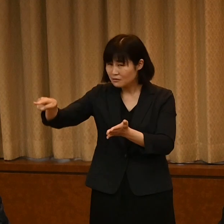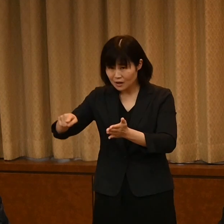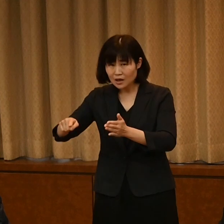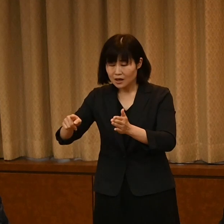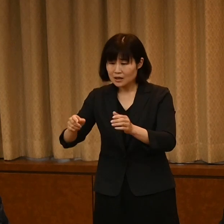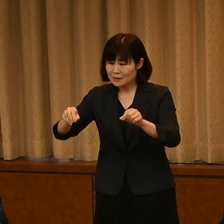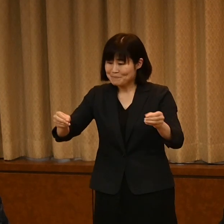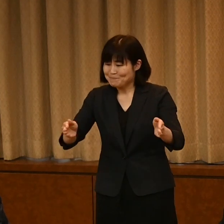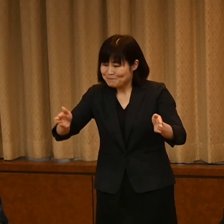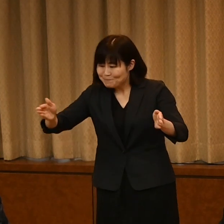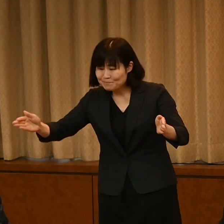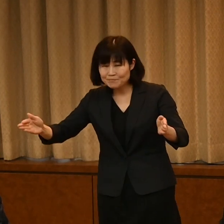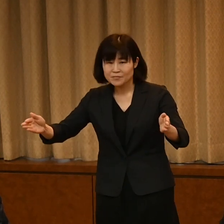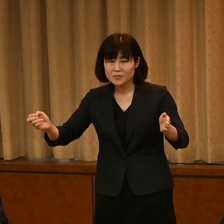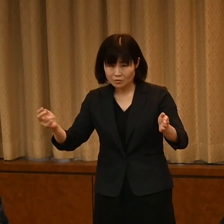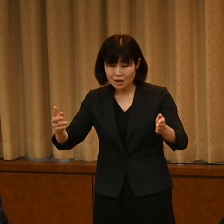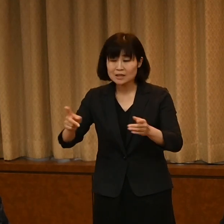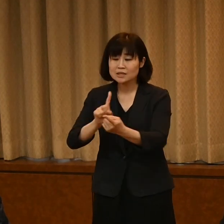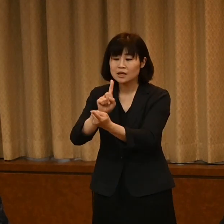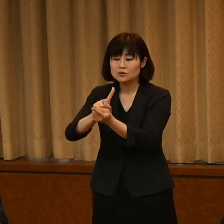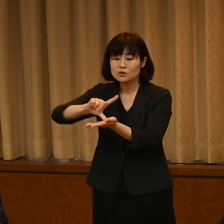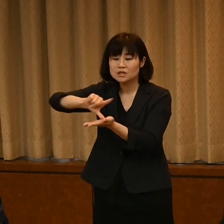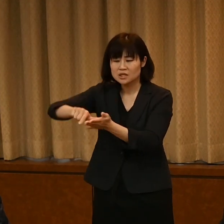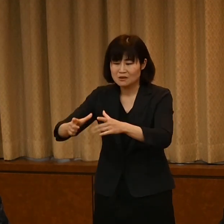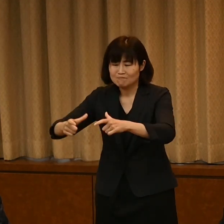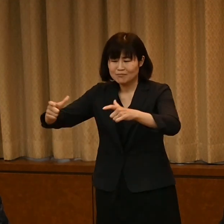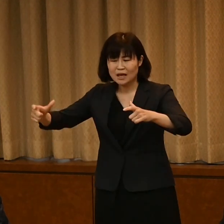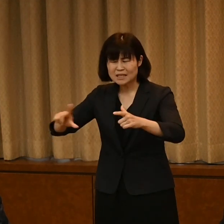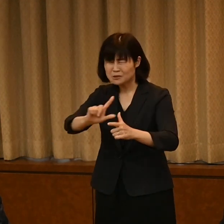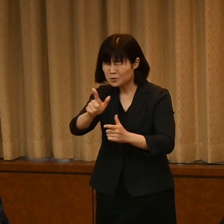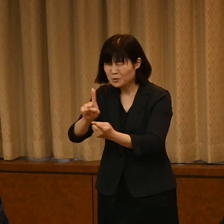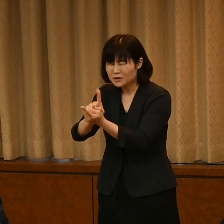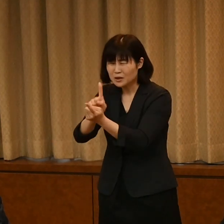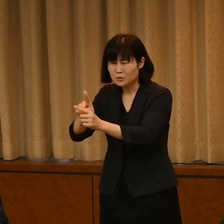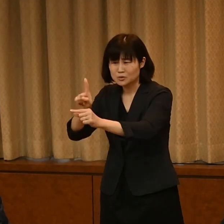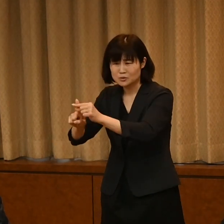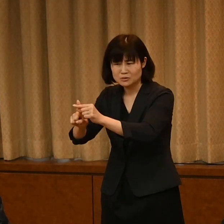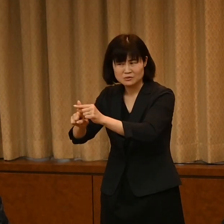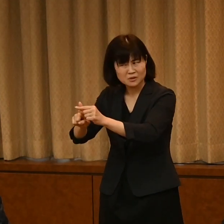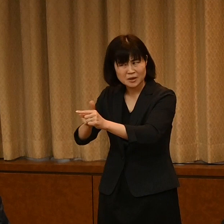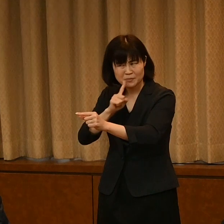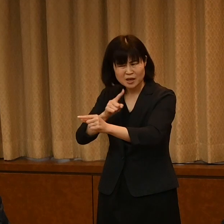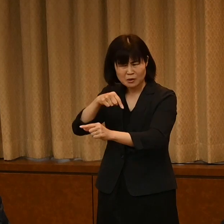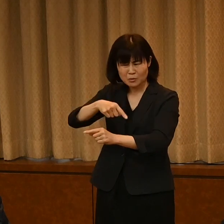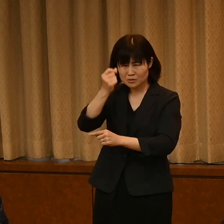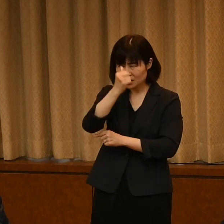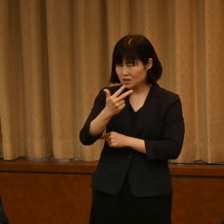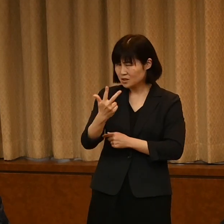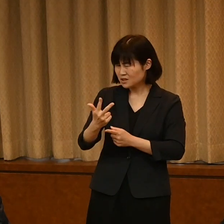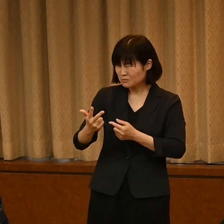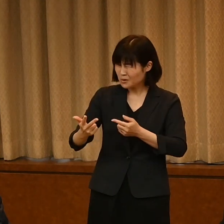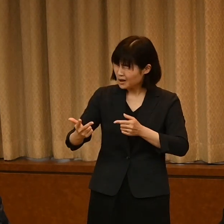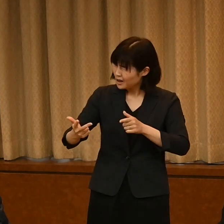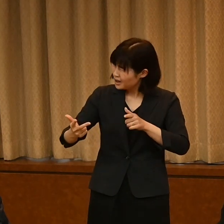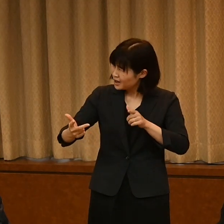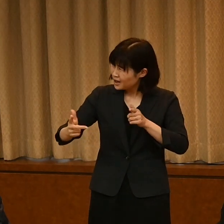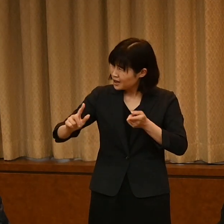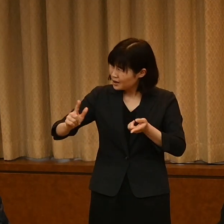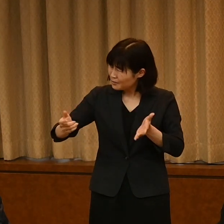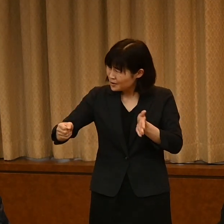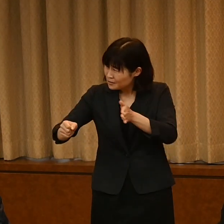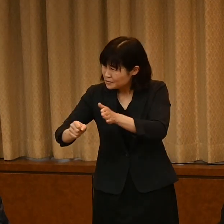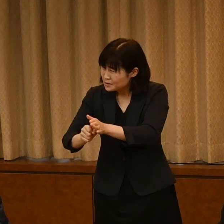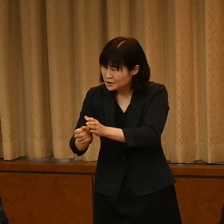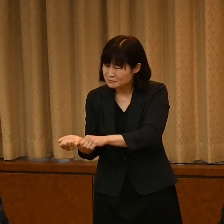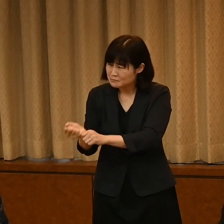で、本市においてもいつ感染が再拡大してもおかしくないと考えております。こう